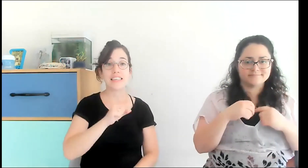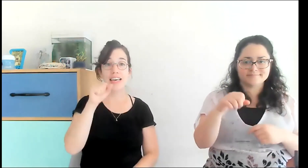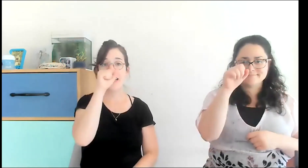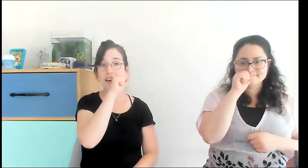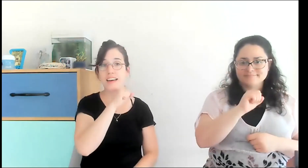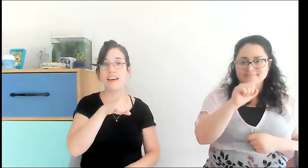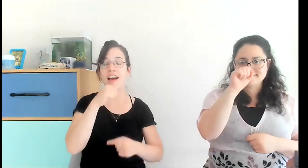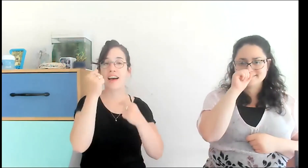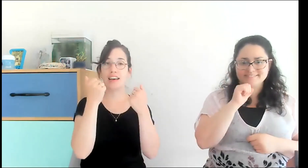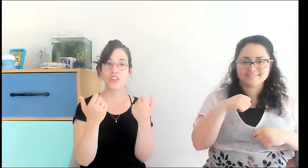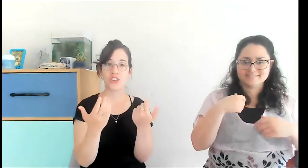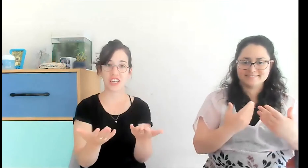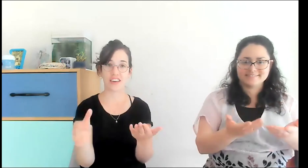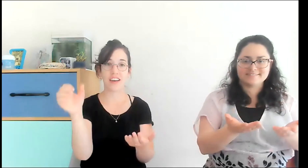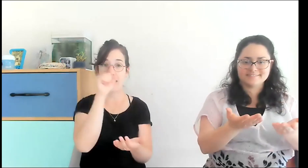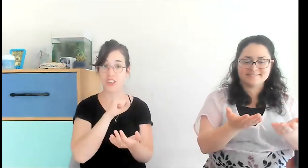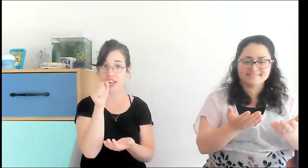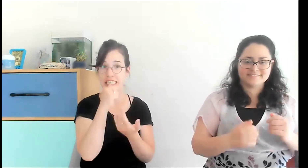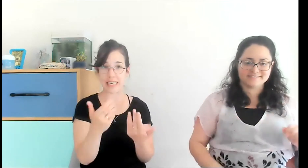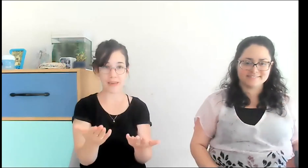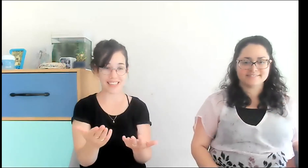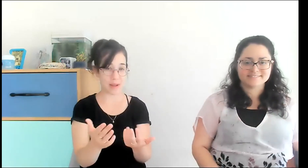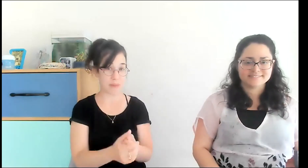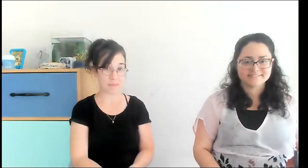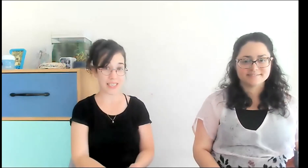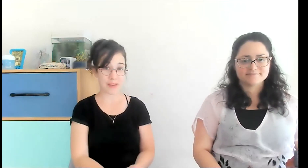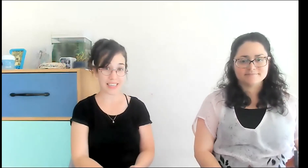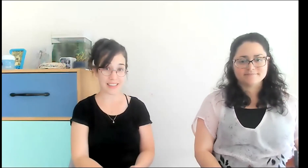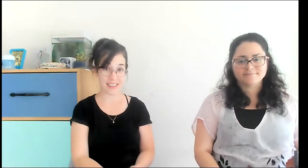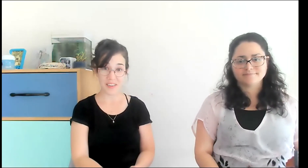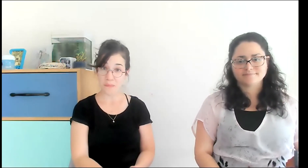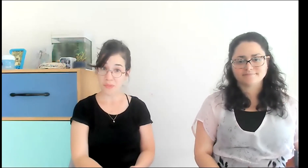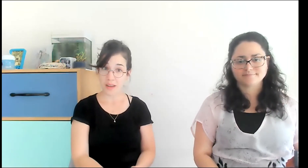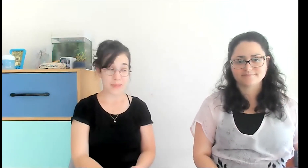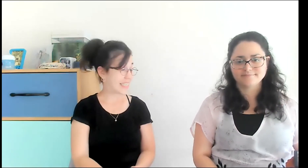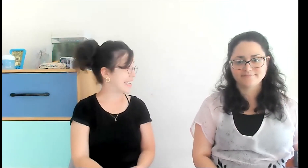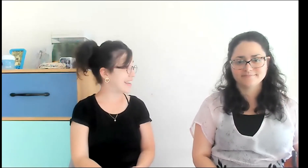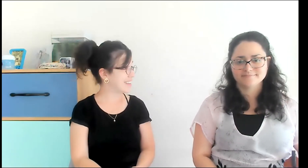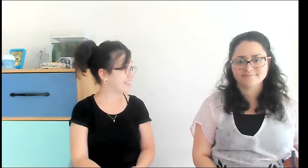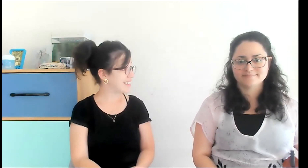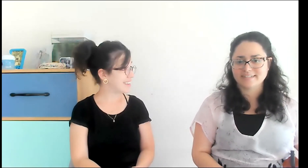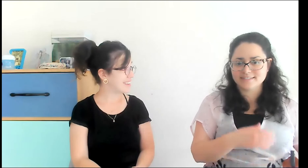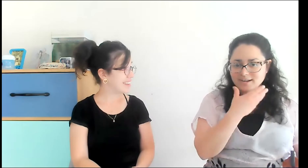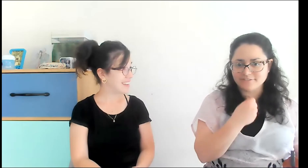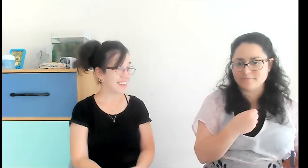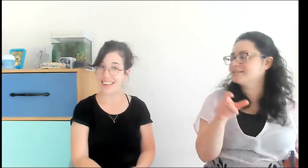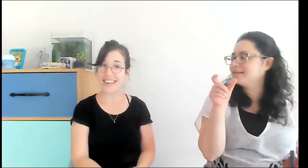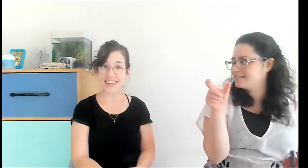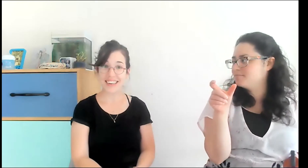זה השיר. על השיר הזה בעצם אני מסמנת. בסדר? איזה יופי. בוא נעשה את זה עם